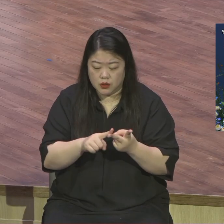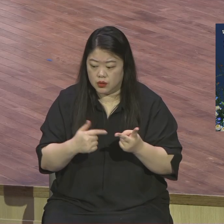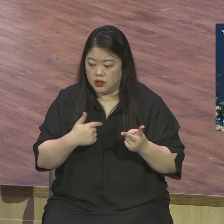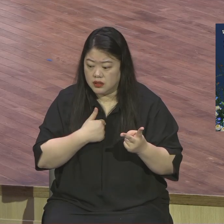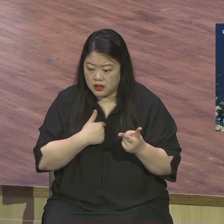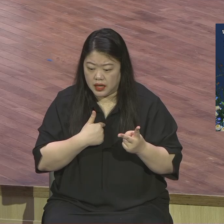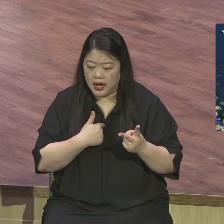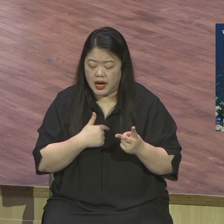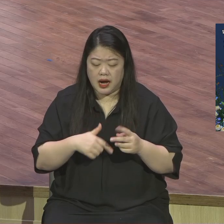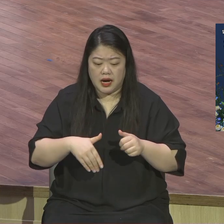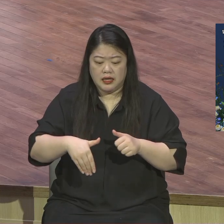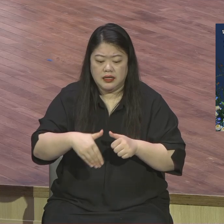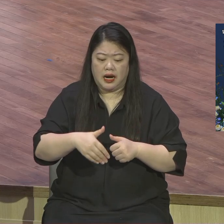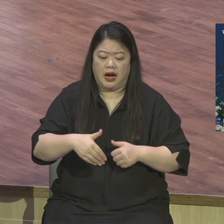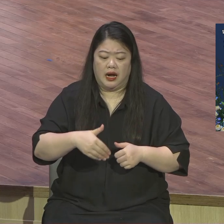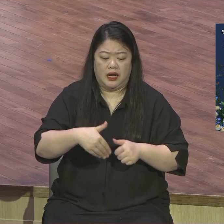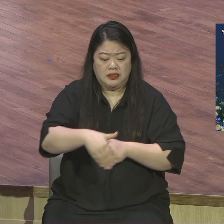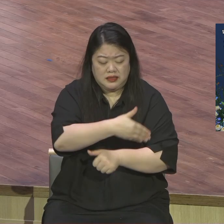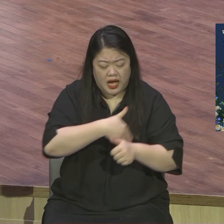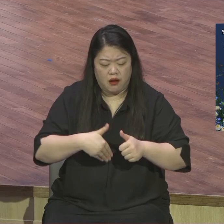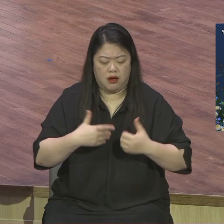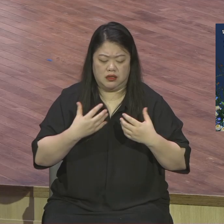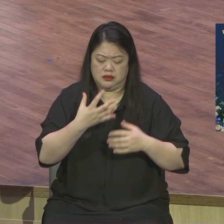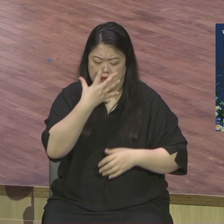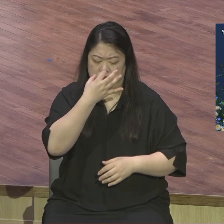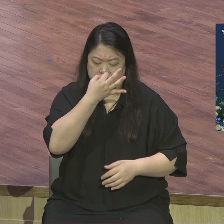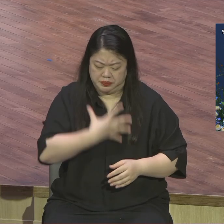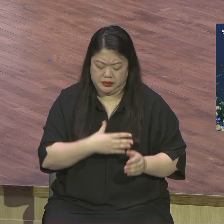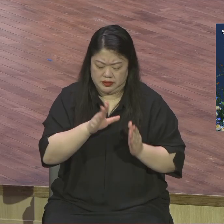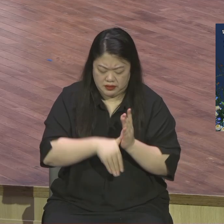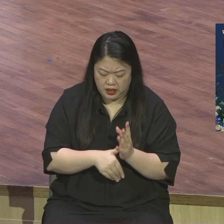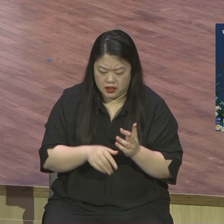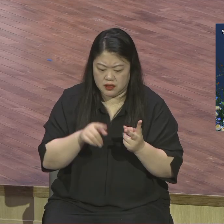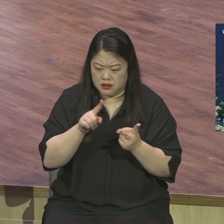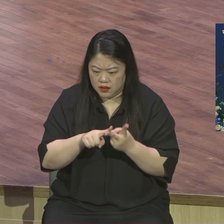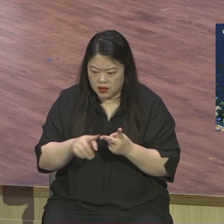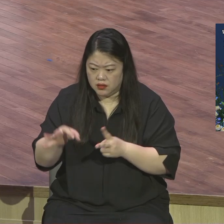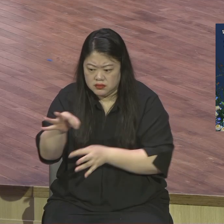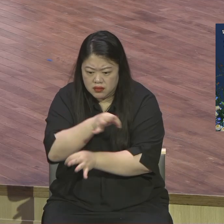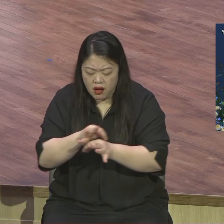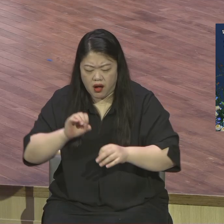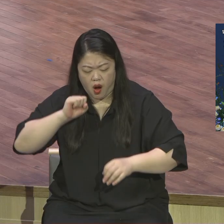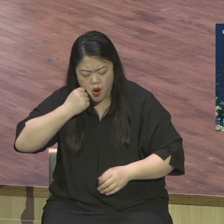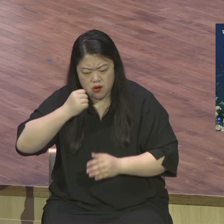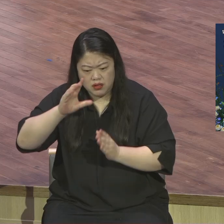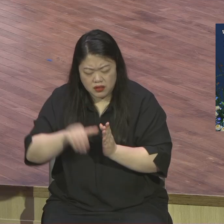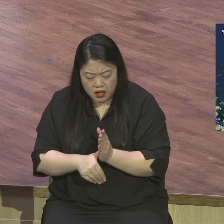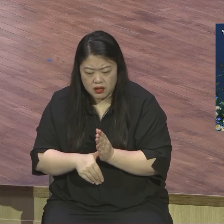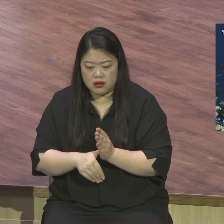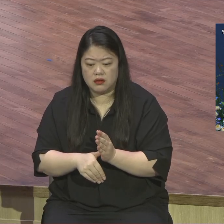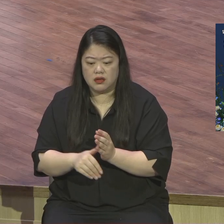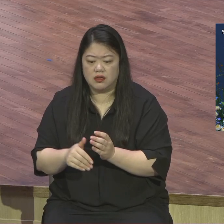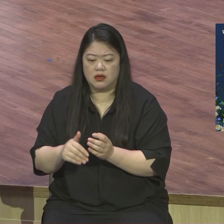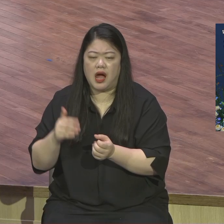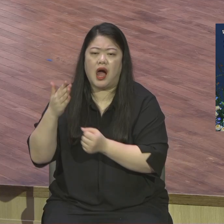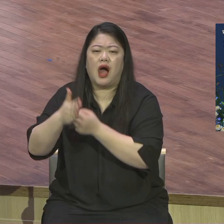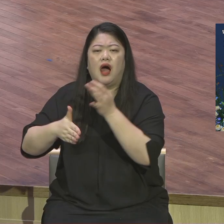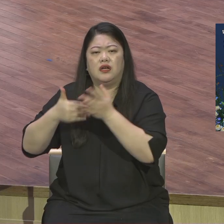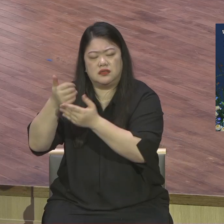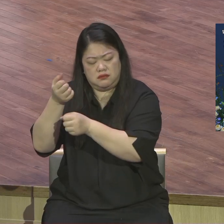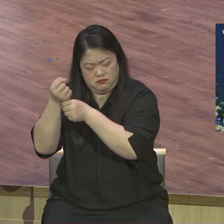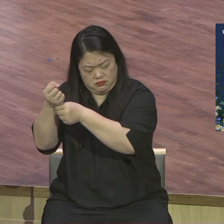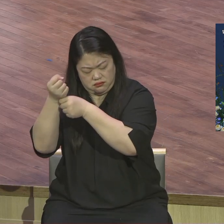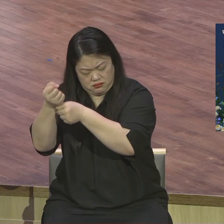복음을 위해서 사무원을 올인했습니다 기도 말씀 전도